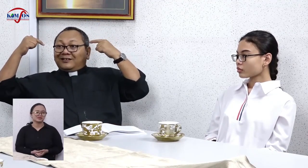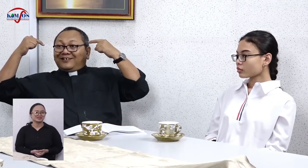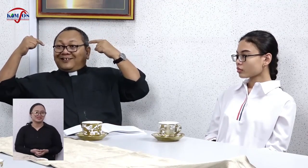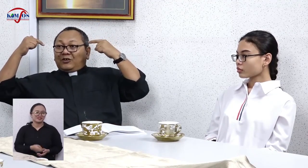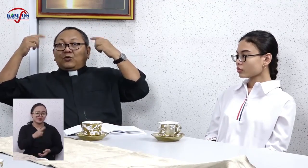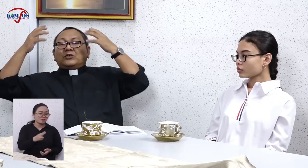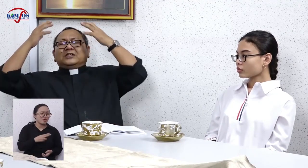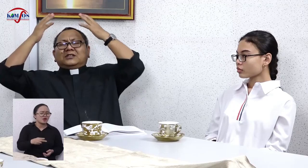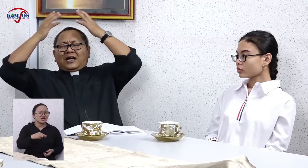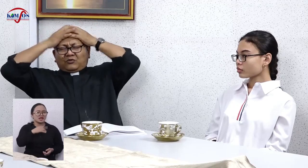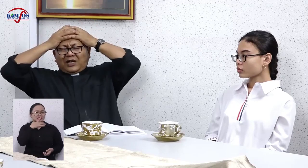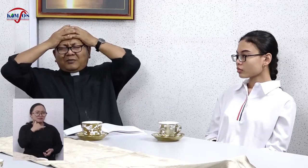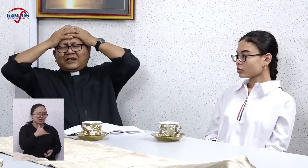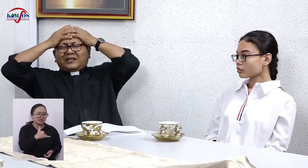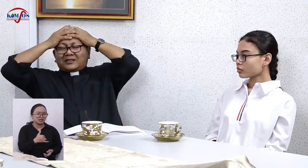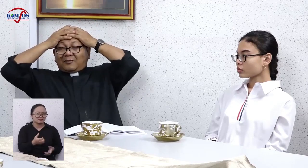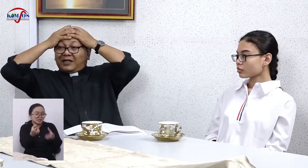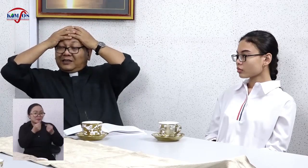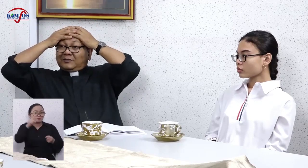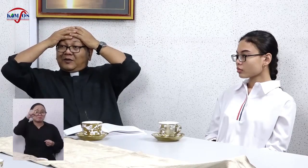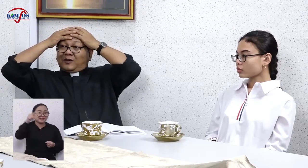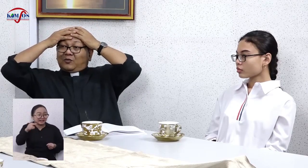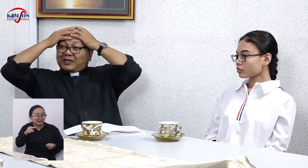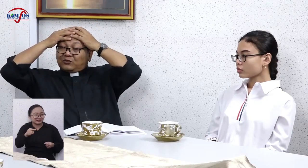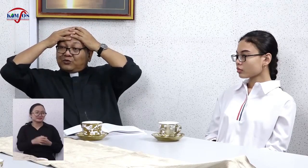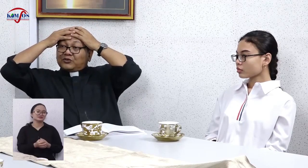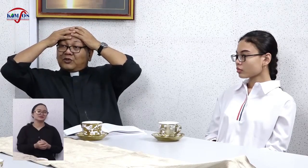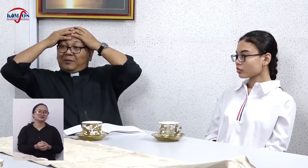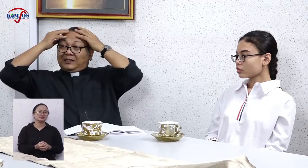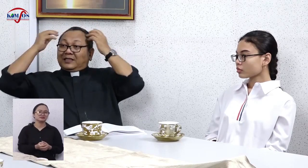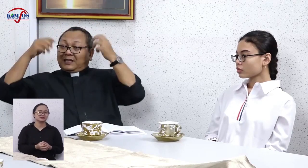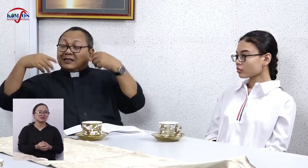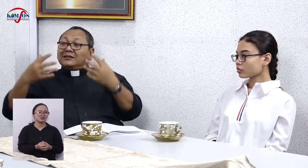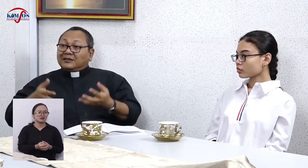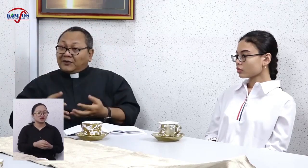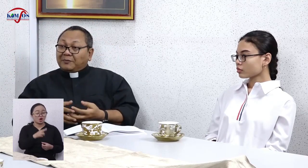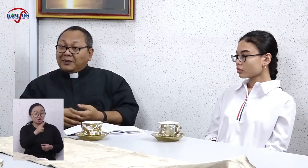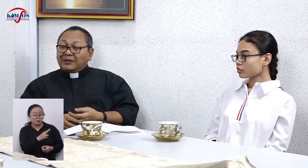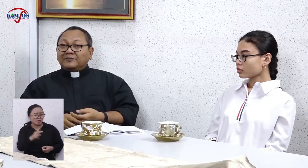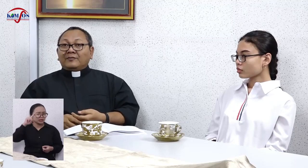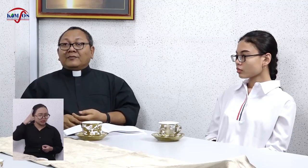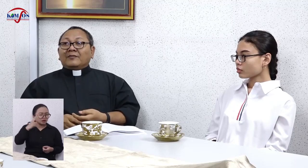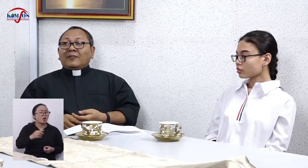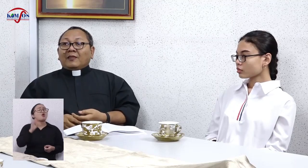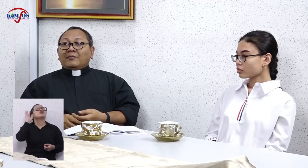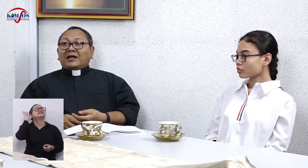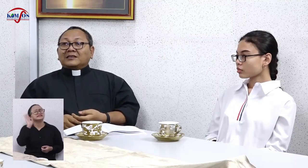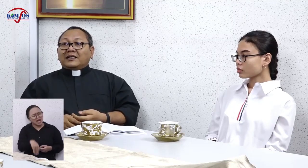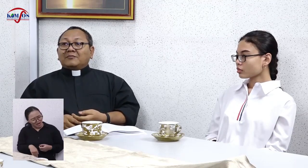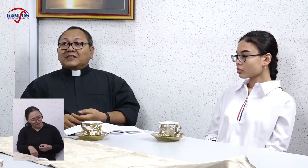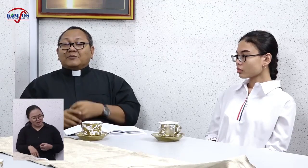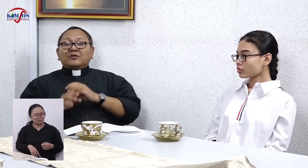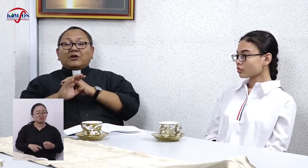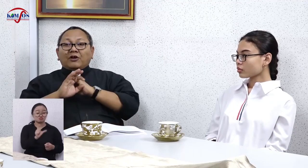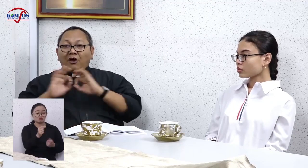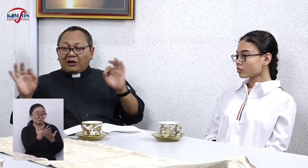ya Oh iya aku nggak mikir selama ini bahwa umatku pun juga banyak yang difabel maka